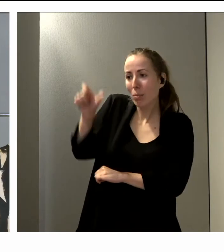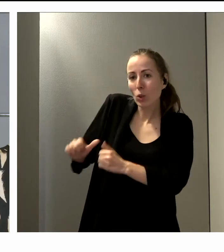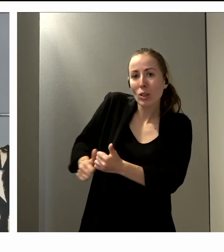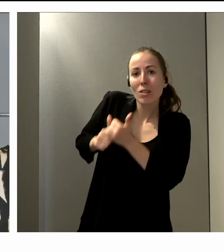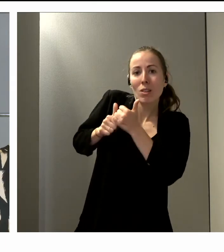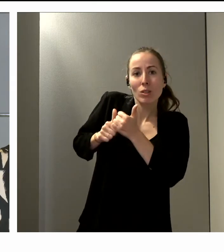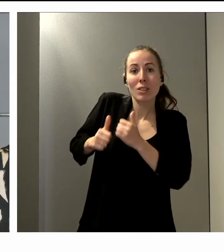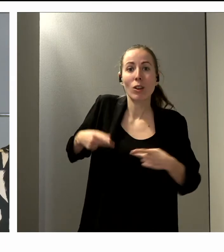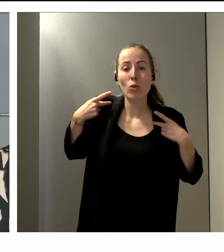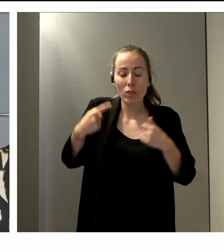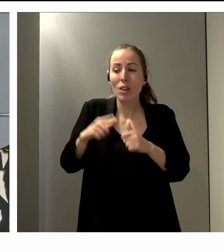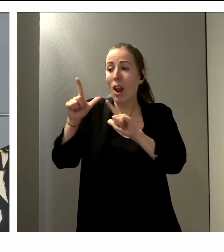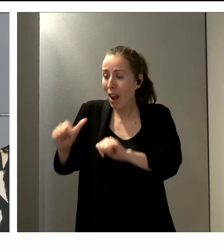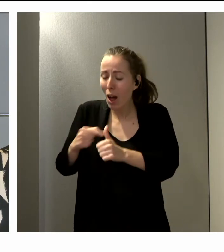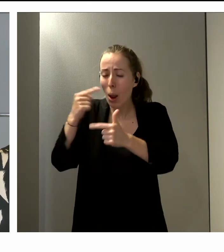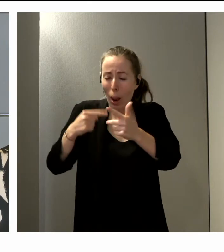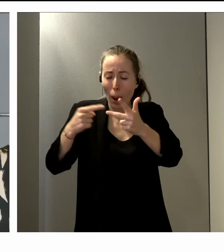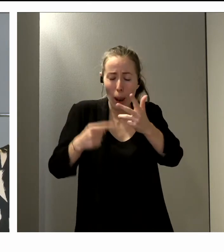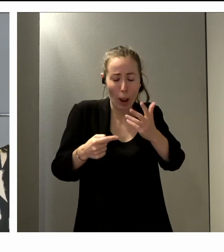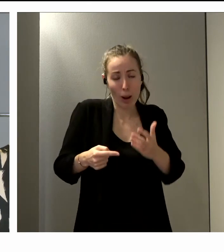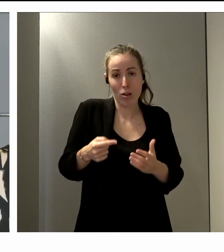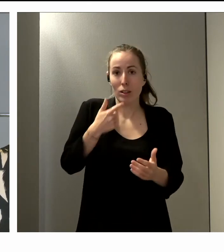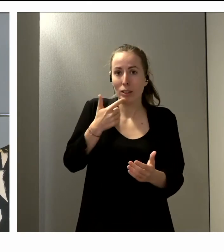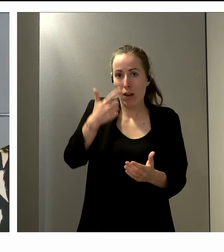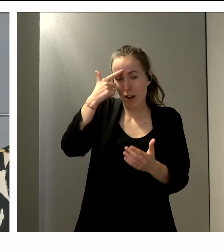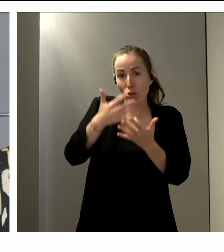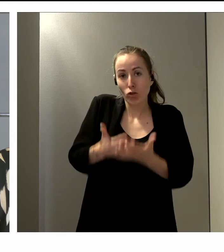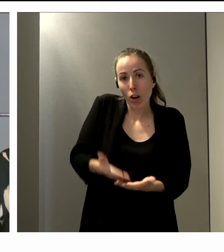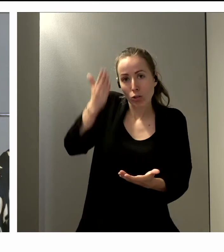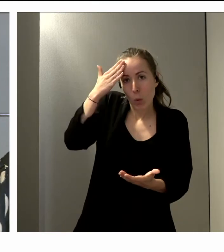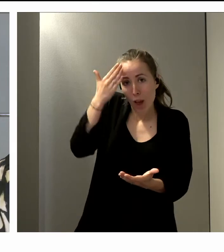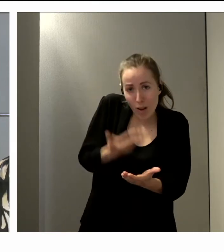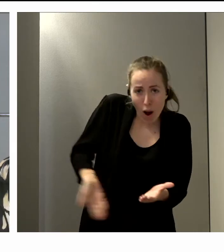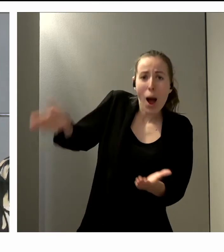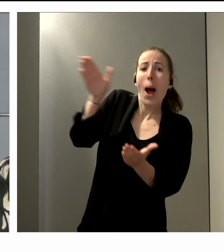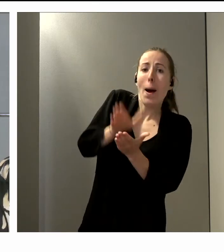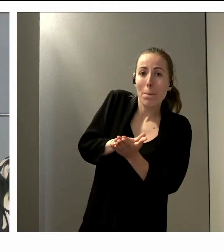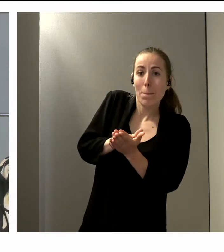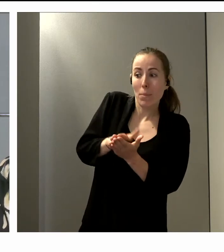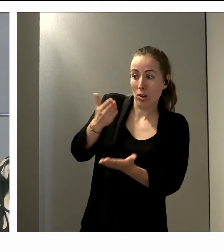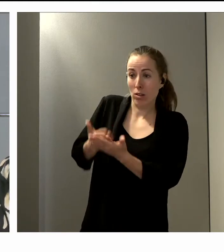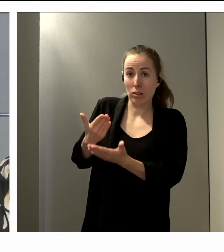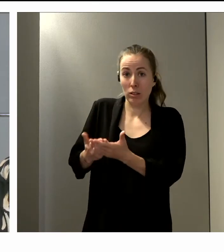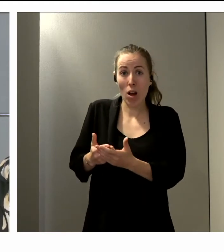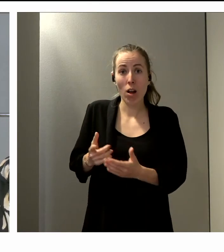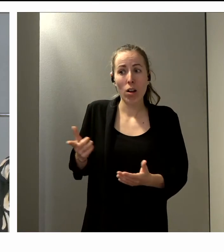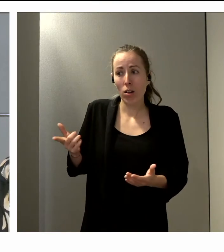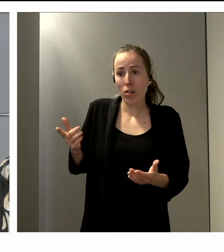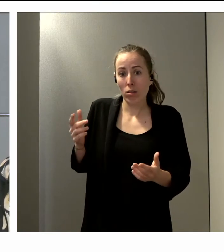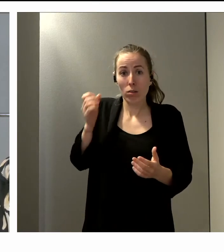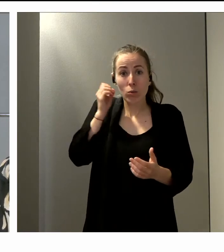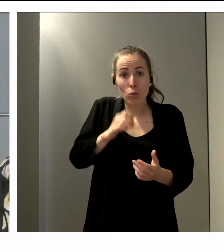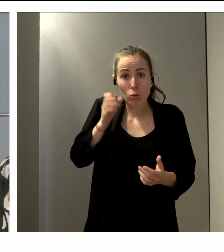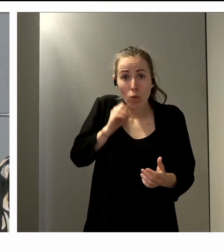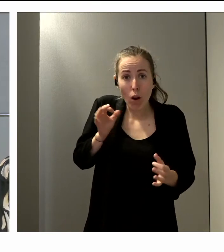tout anticiper. Et cette double charge mentale, c'est quelque chose qui est assez peu pris en compte